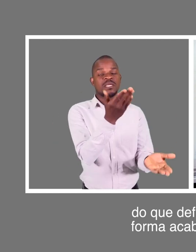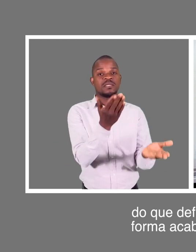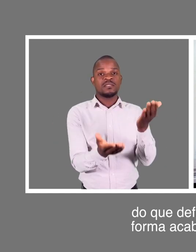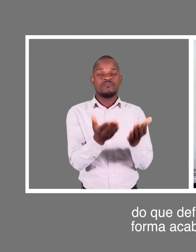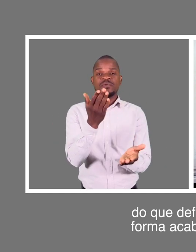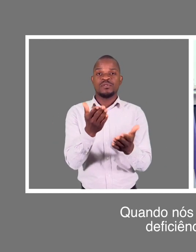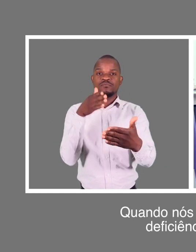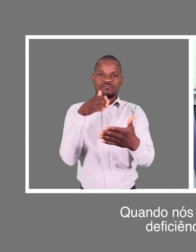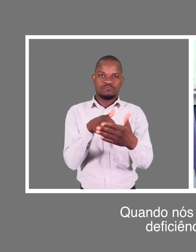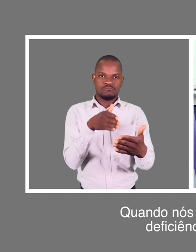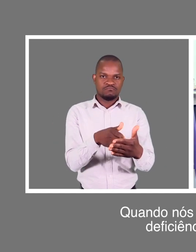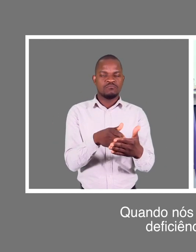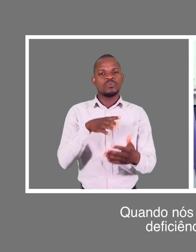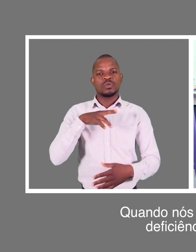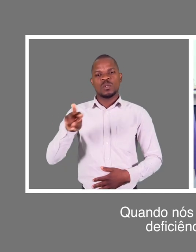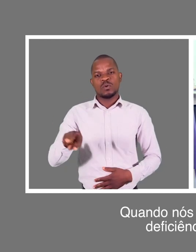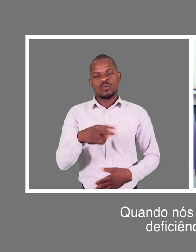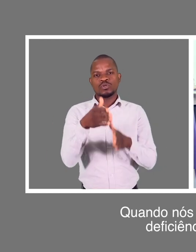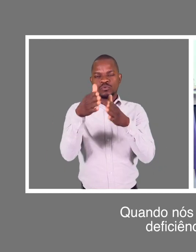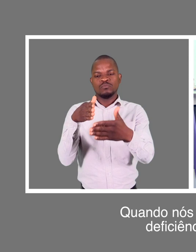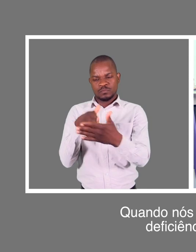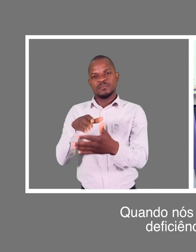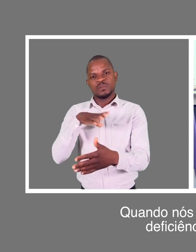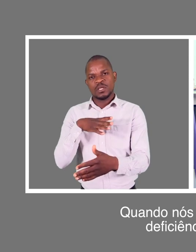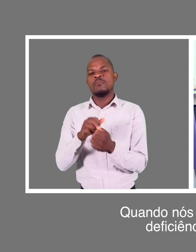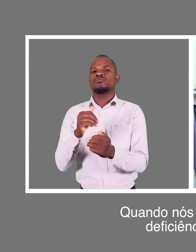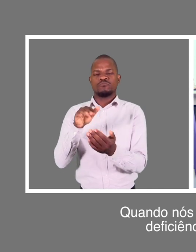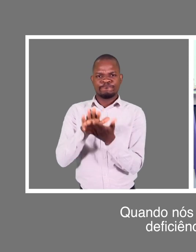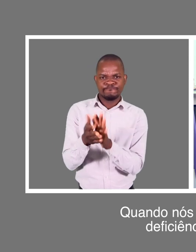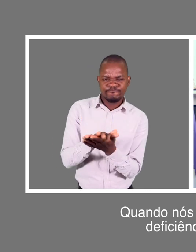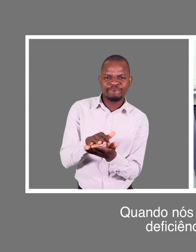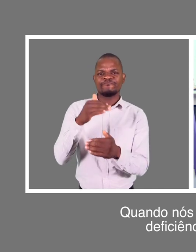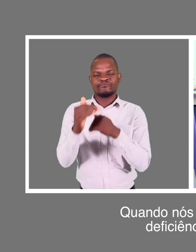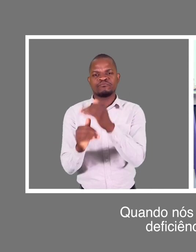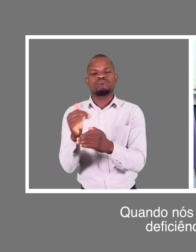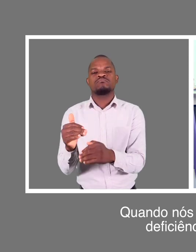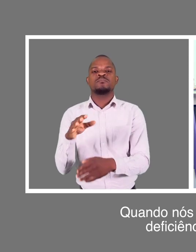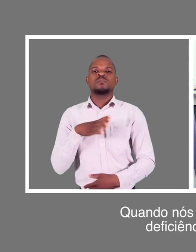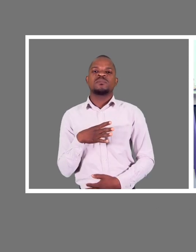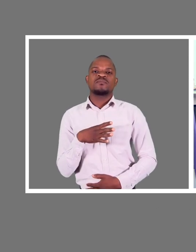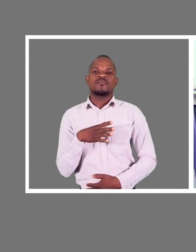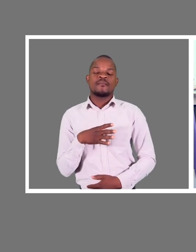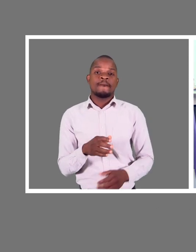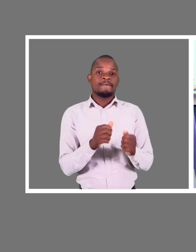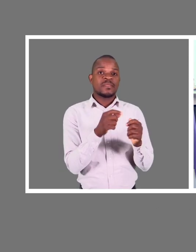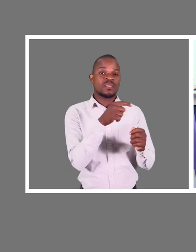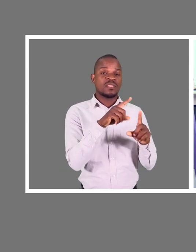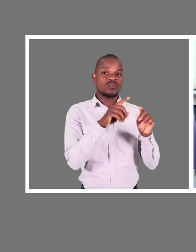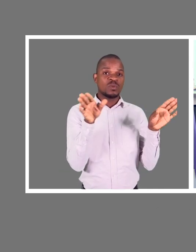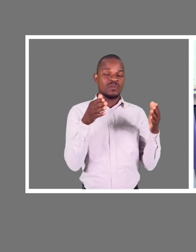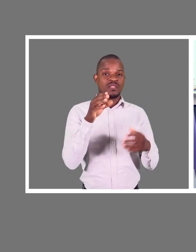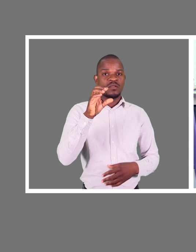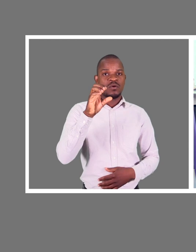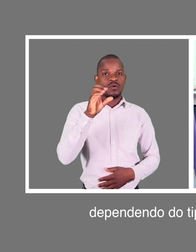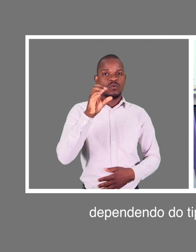criando um separatismo. Quando nós analisamos esta questão da deficiência ou limitação física, há vários